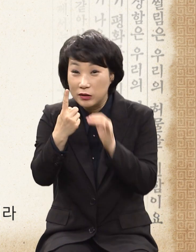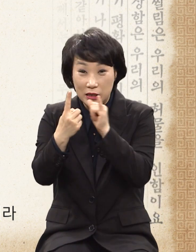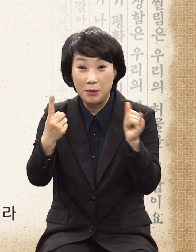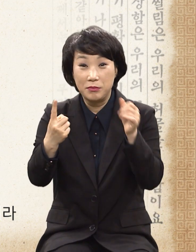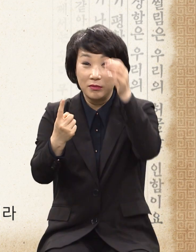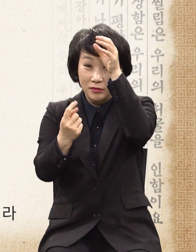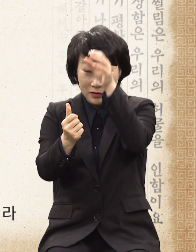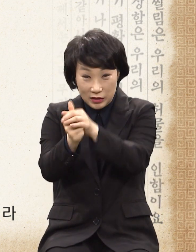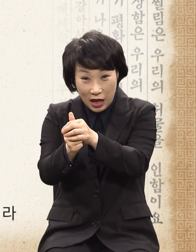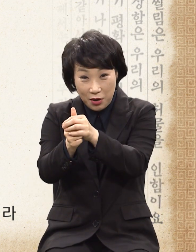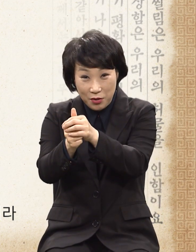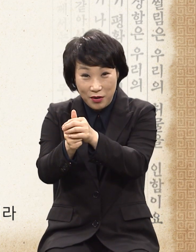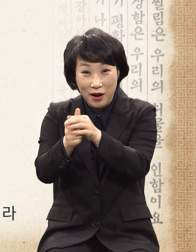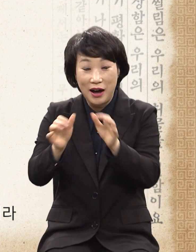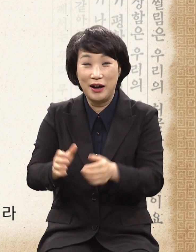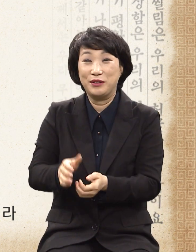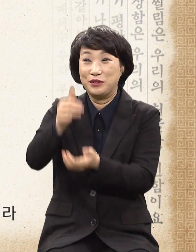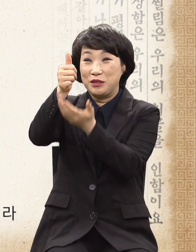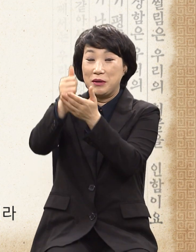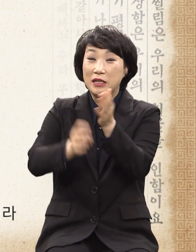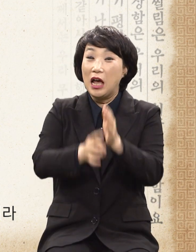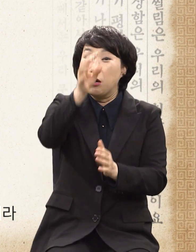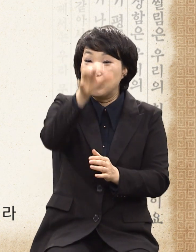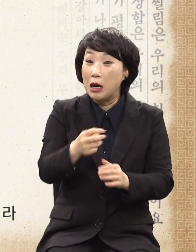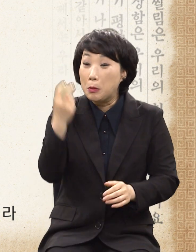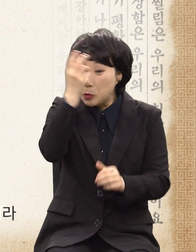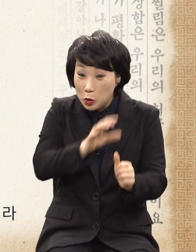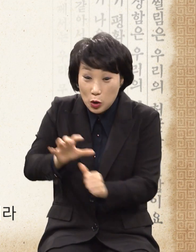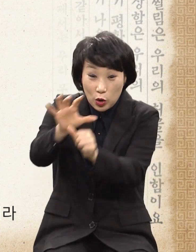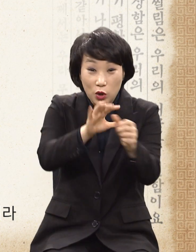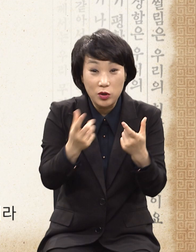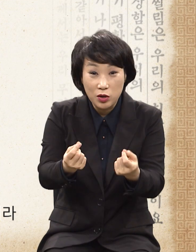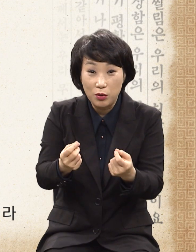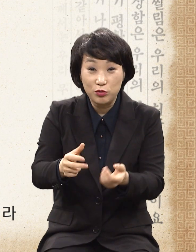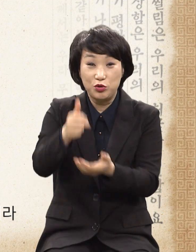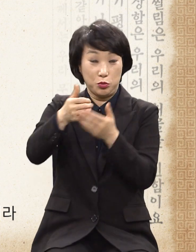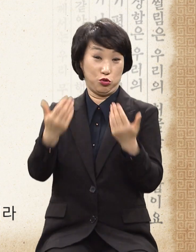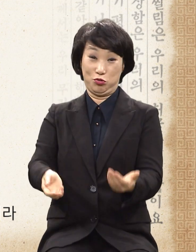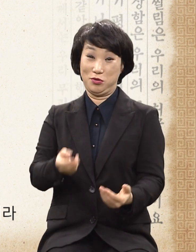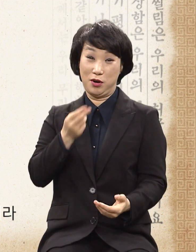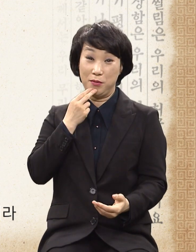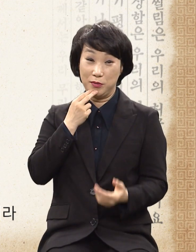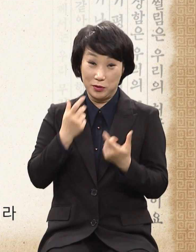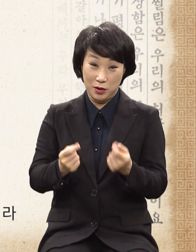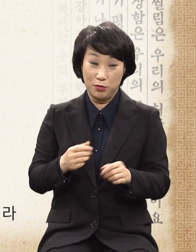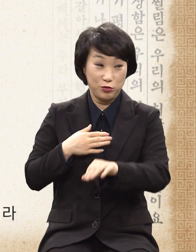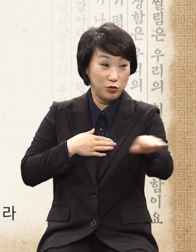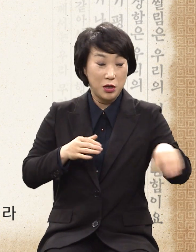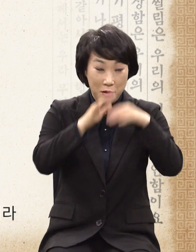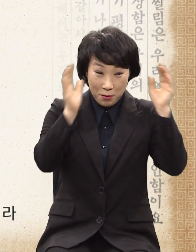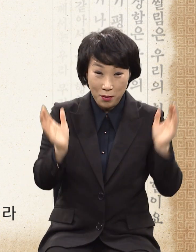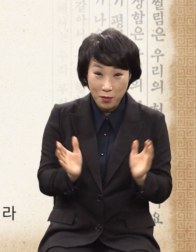세워 주님이 예루살렘을 지켰듯이, 쉬지 않고 지키듯이 우리는